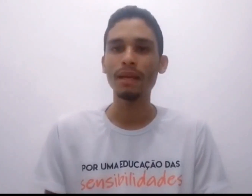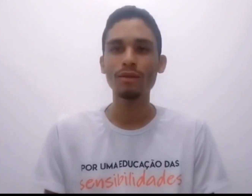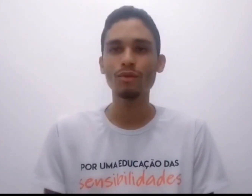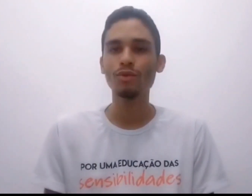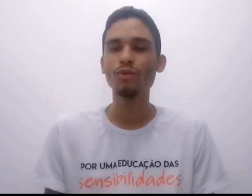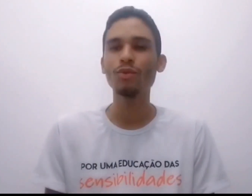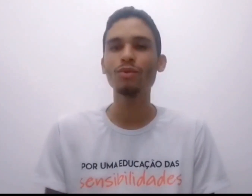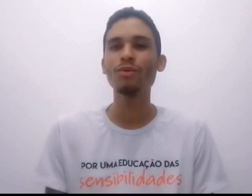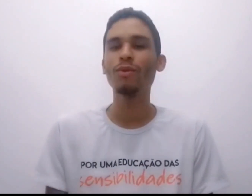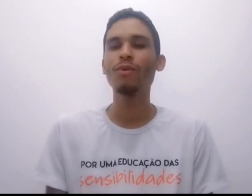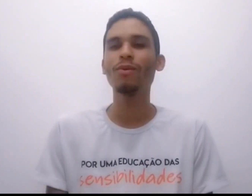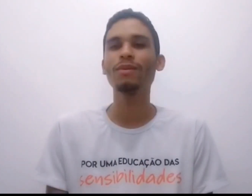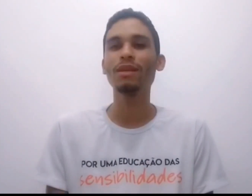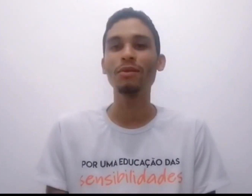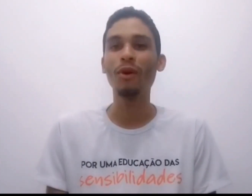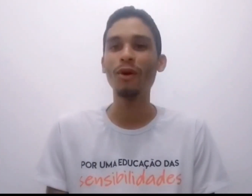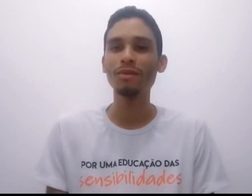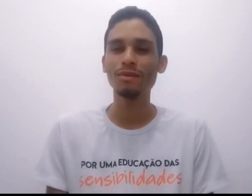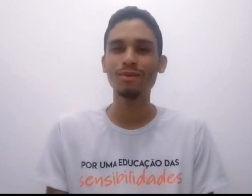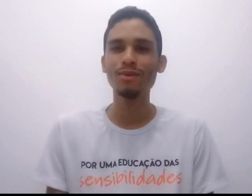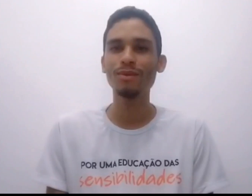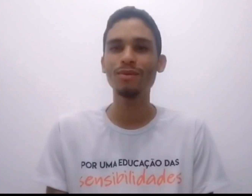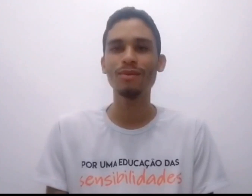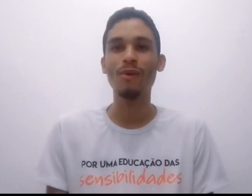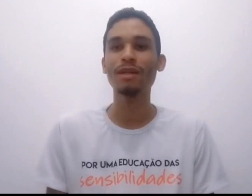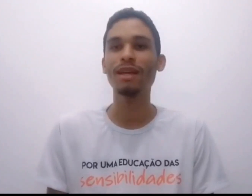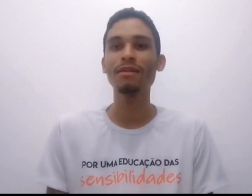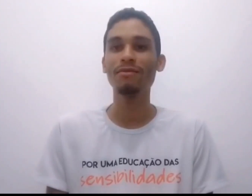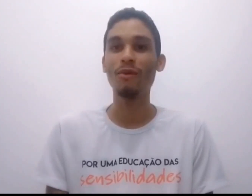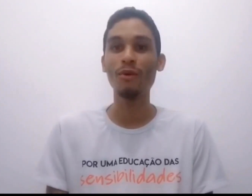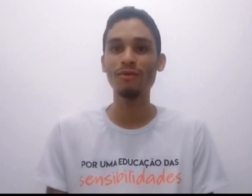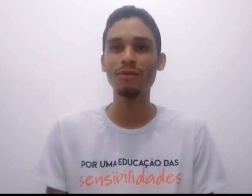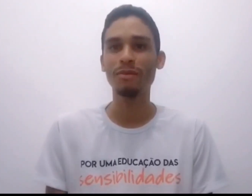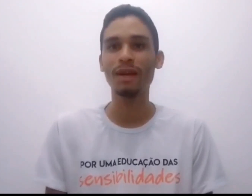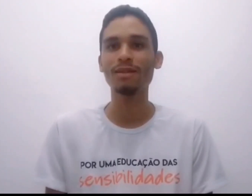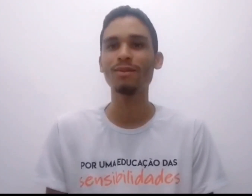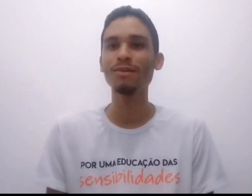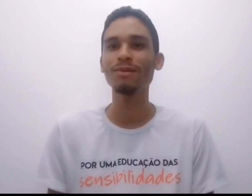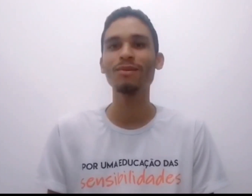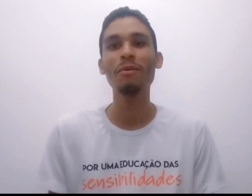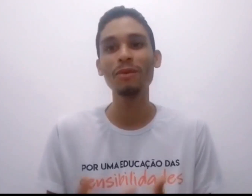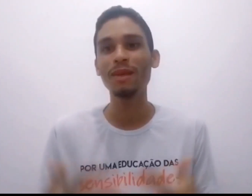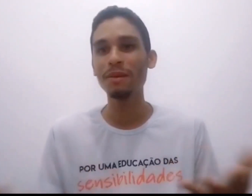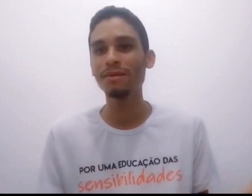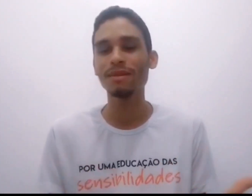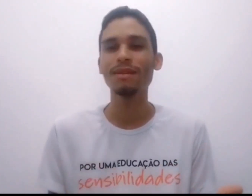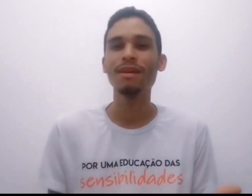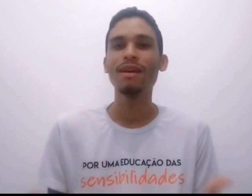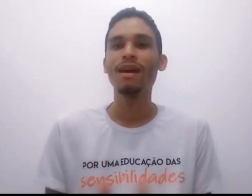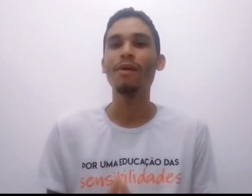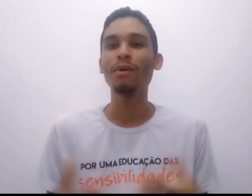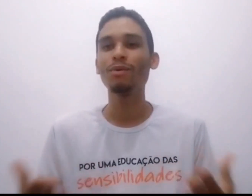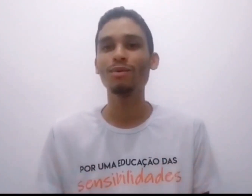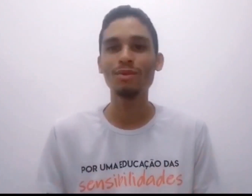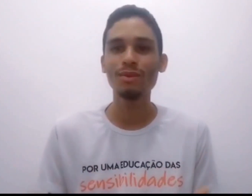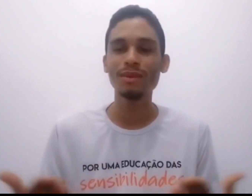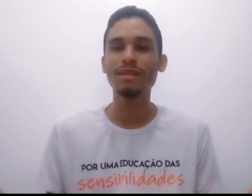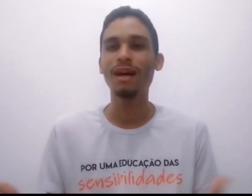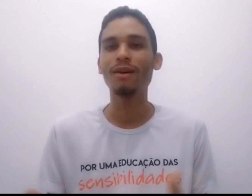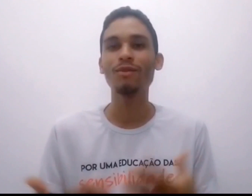do surdo, ter dó do surdo, ou achar ele fofo porque é surdo? Oh meu Deus, é um aluno surdo e tal, vou